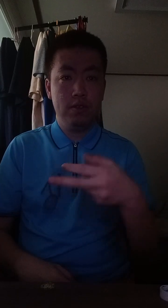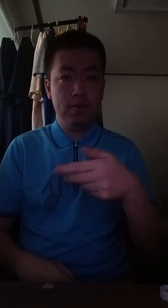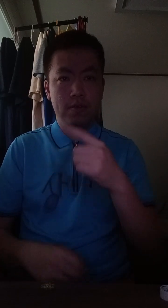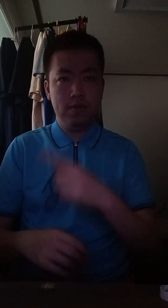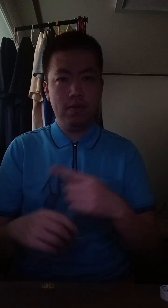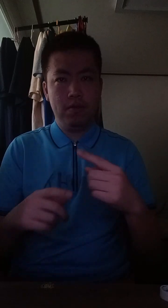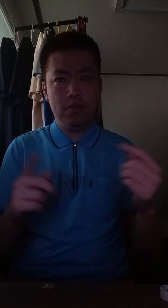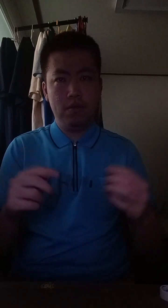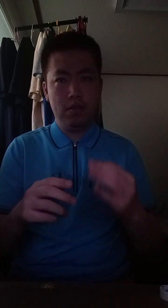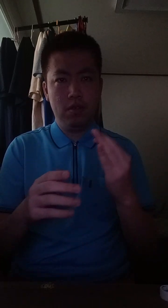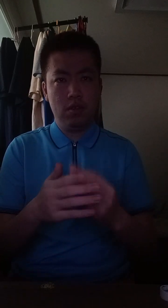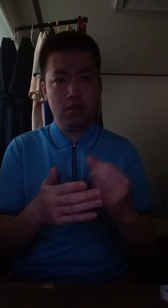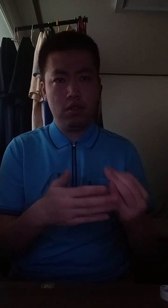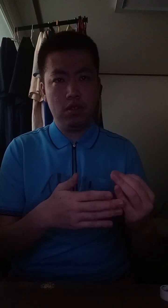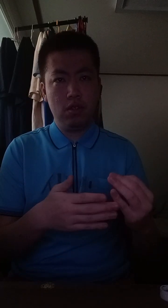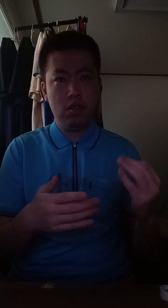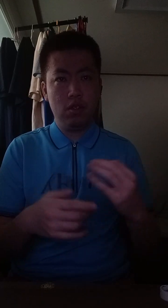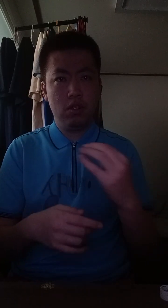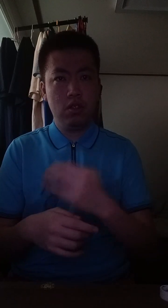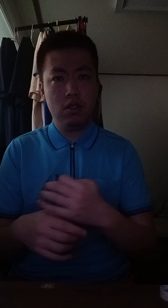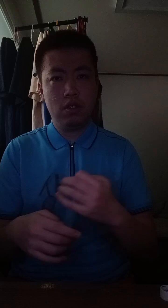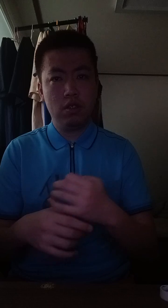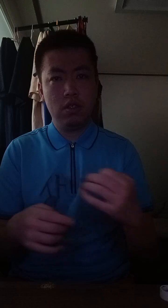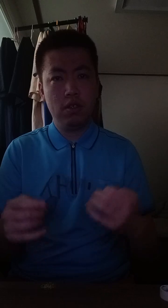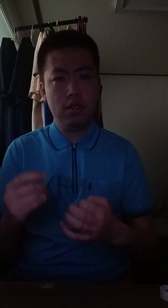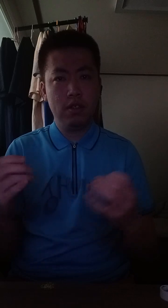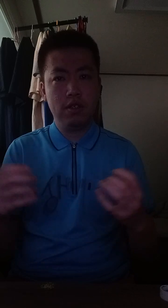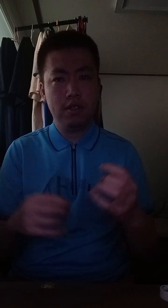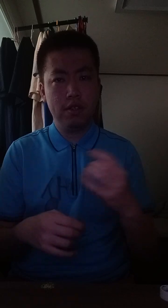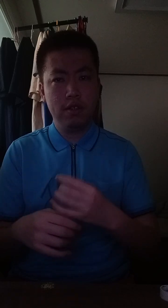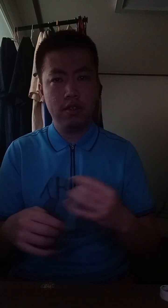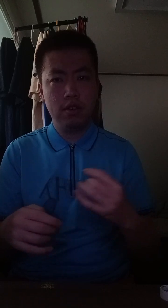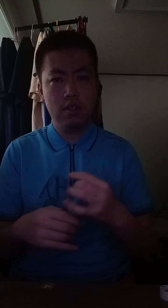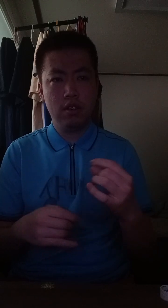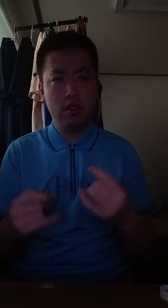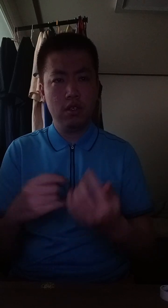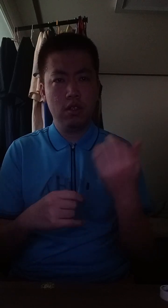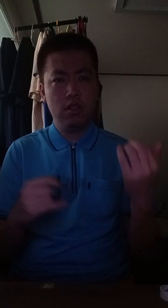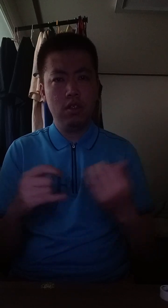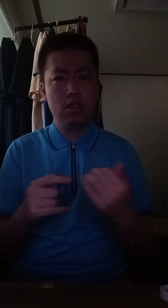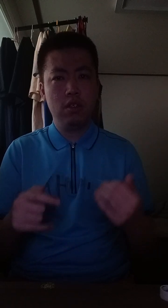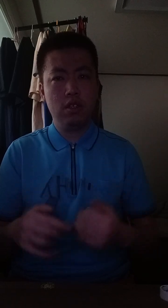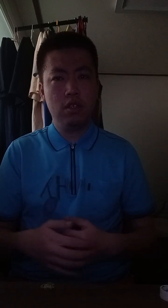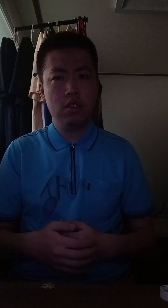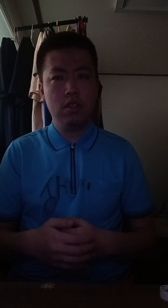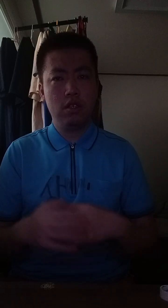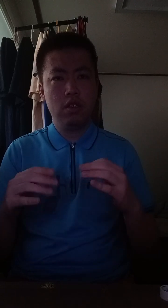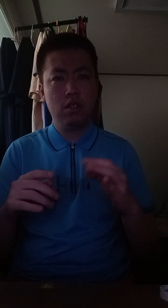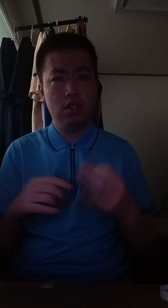1시간 정도 중단되면서 승객 400여 명이 불편을 겪었습니다. 당시 전동차